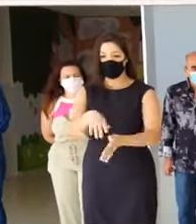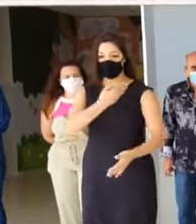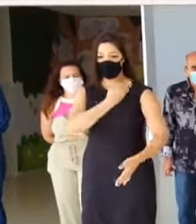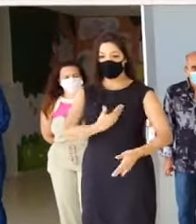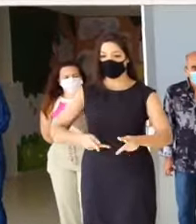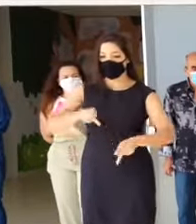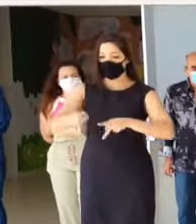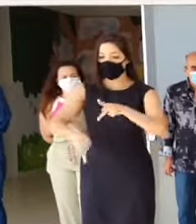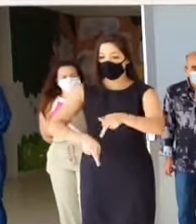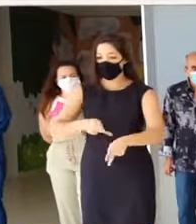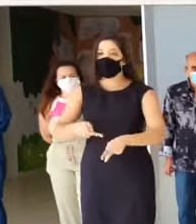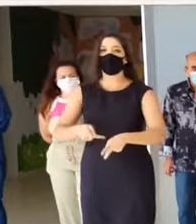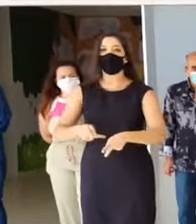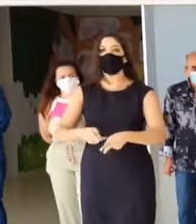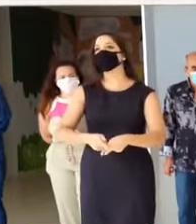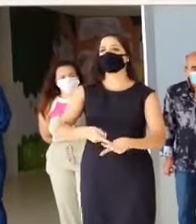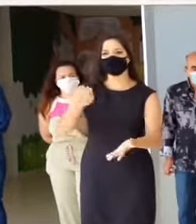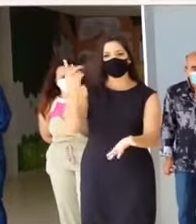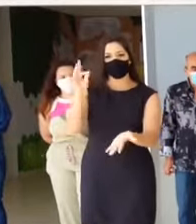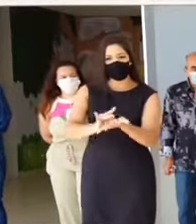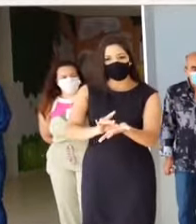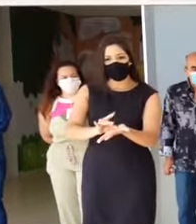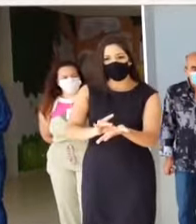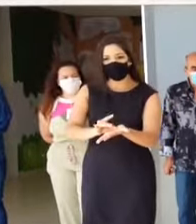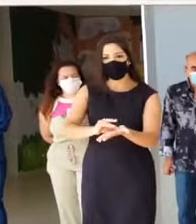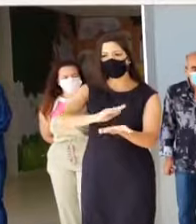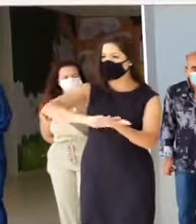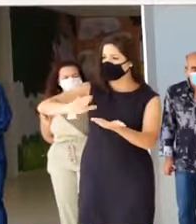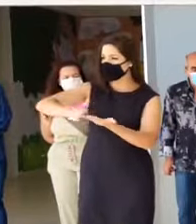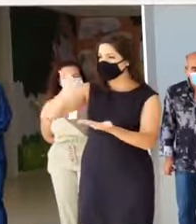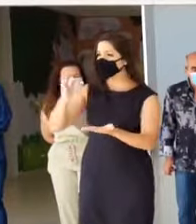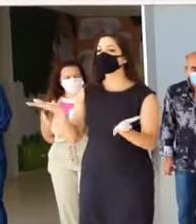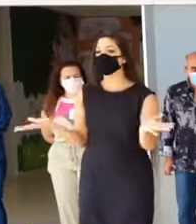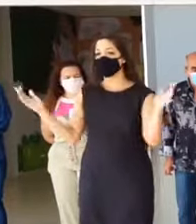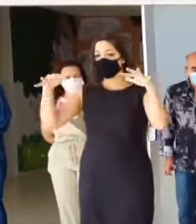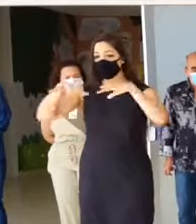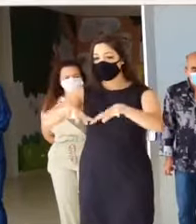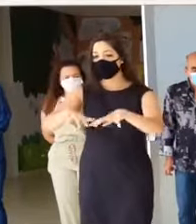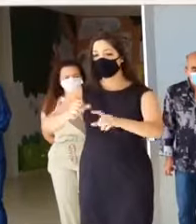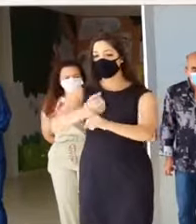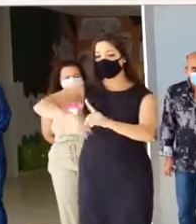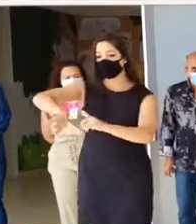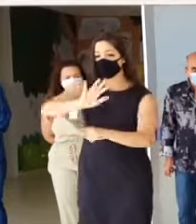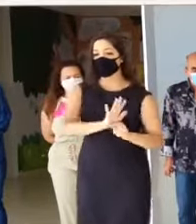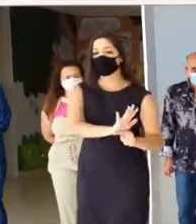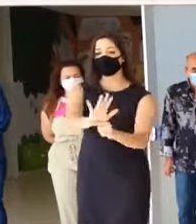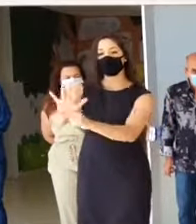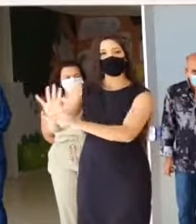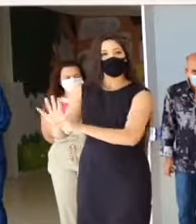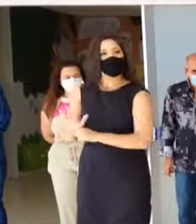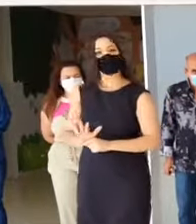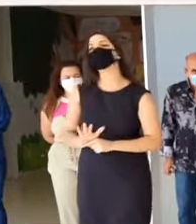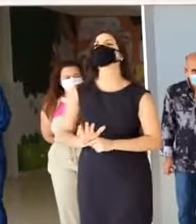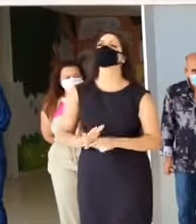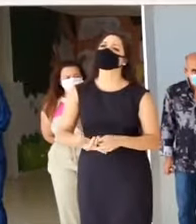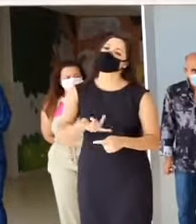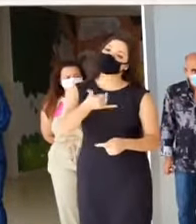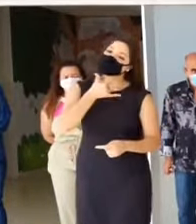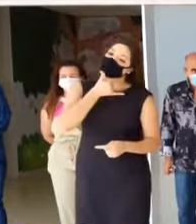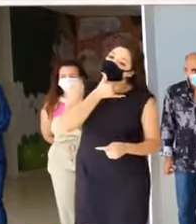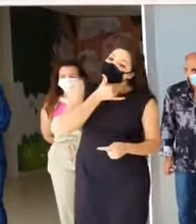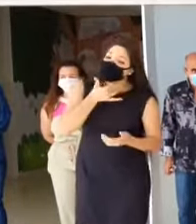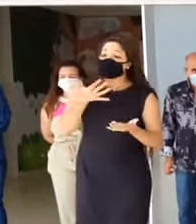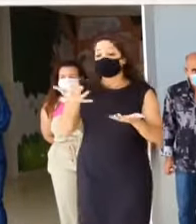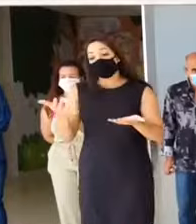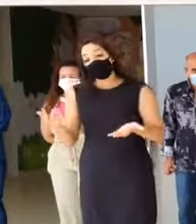há alguns anos efetivamente voltar em benefício da sociedade. Infelizmente, como acontece em